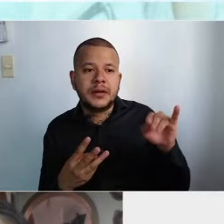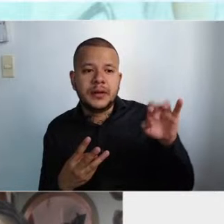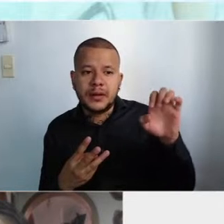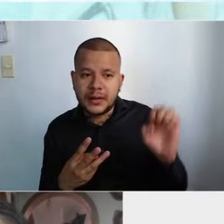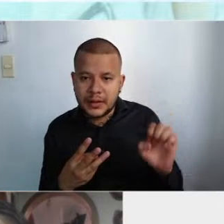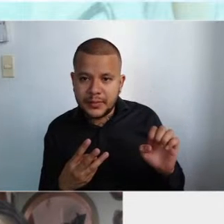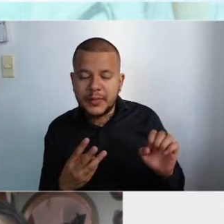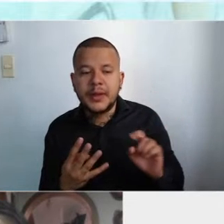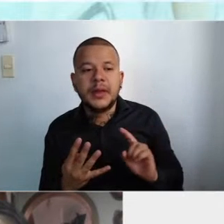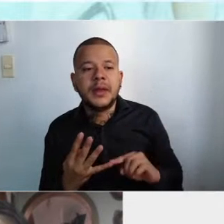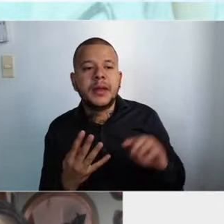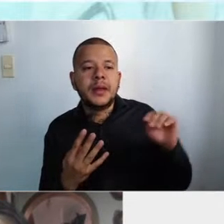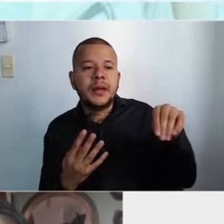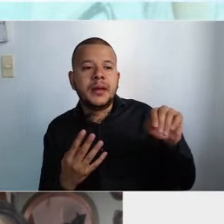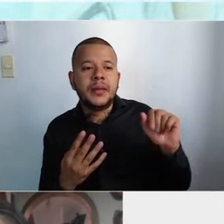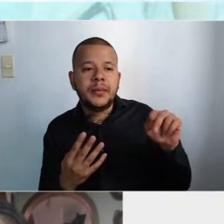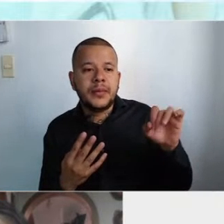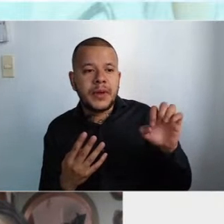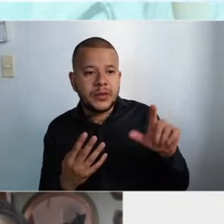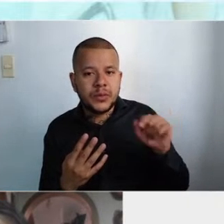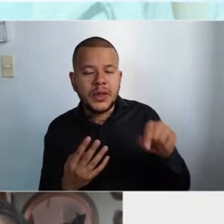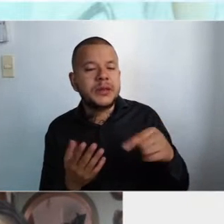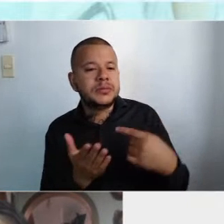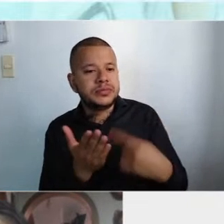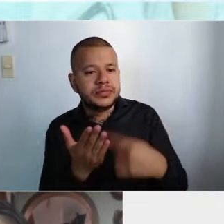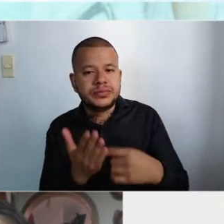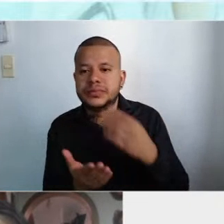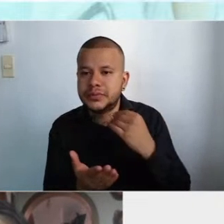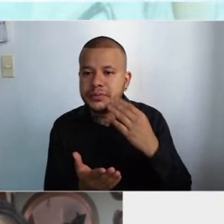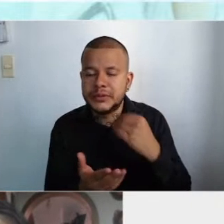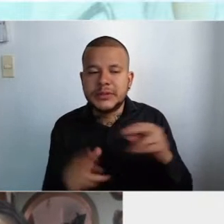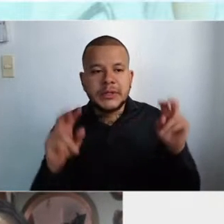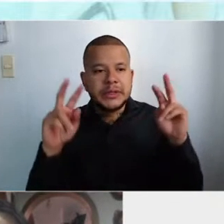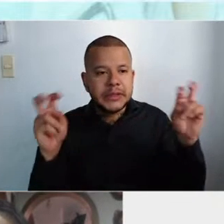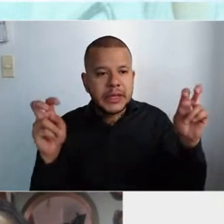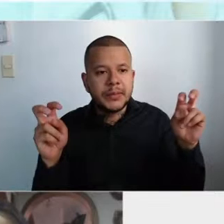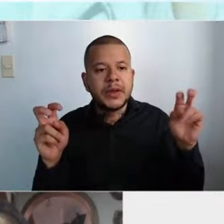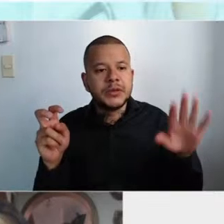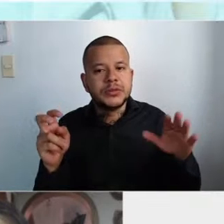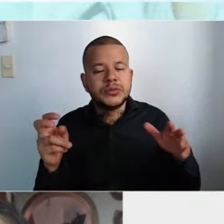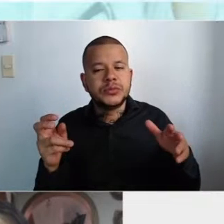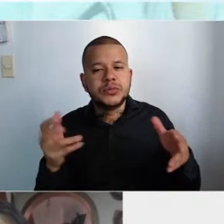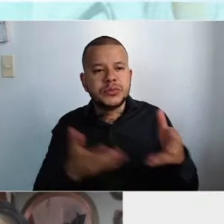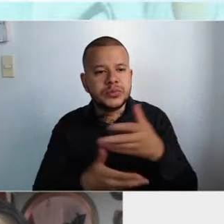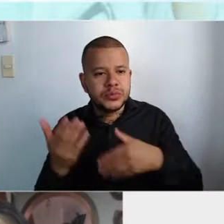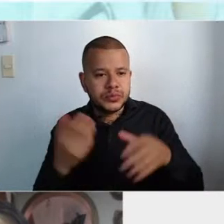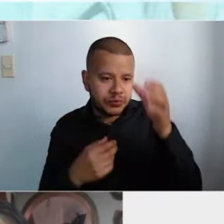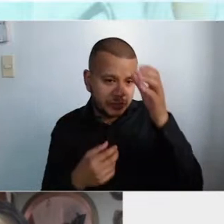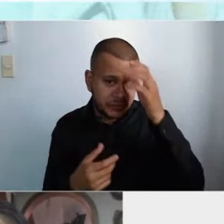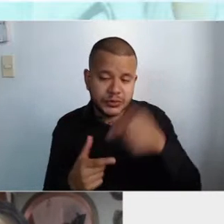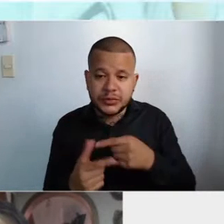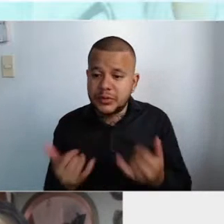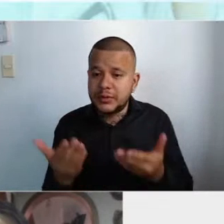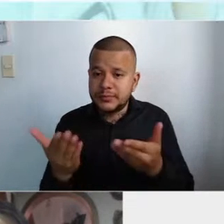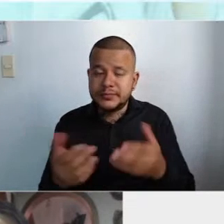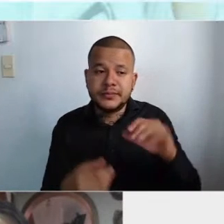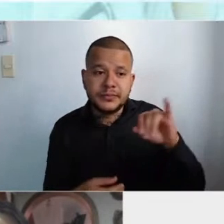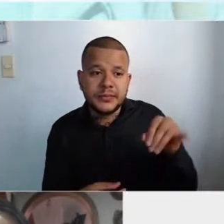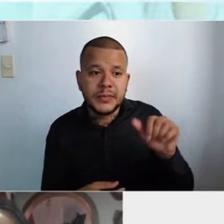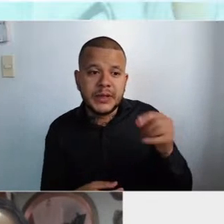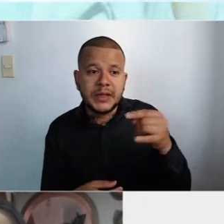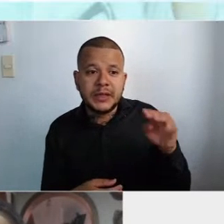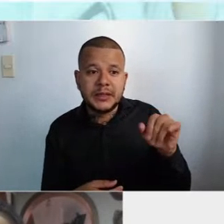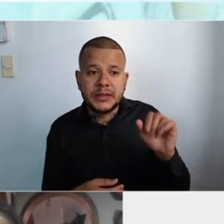Antonio acerca de estas experiencias ya dentro de las áreas de dominio de cada uno de ellos. Entonces, Yasmín, Cielos